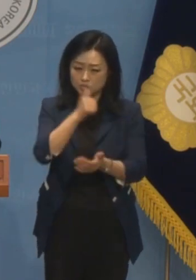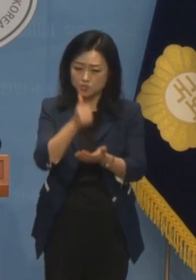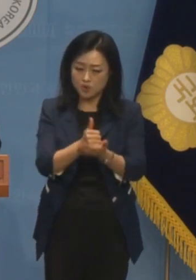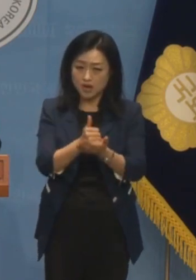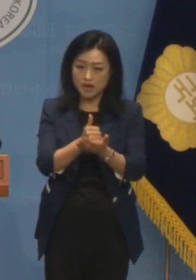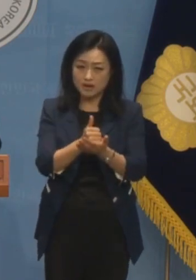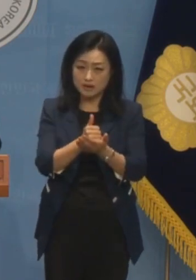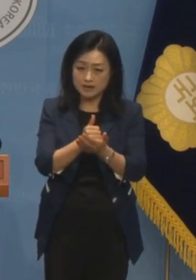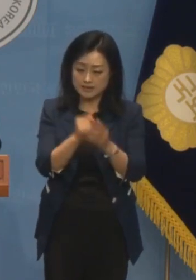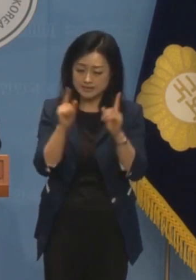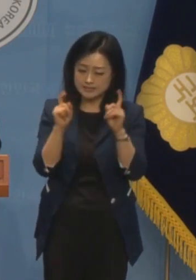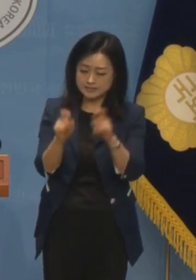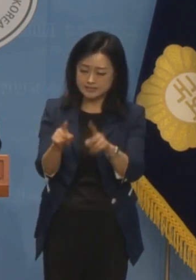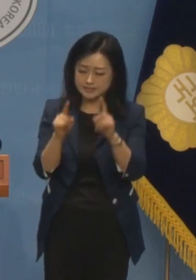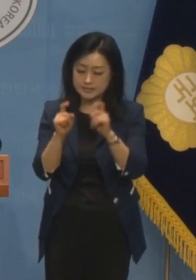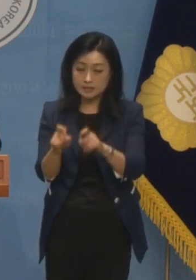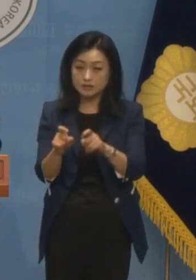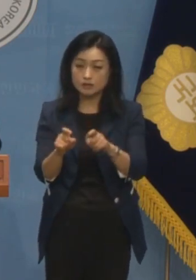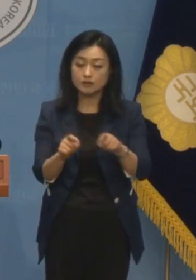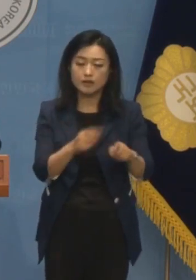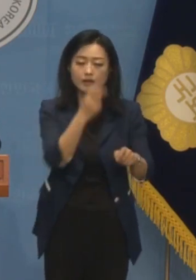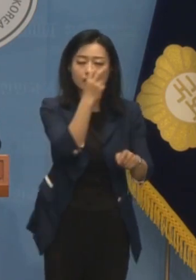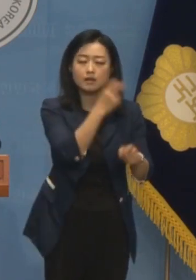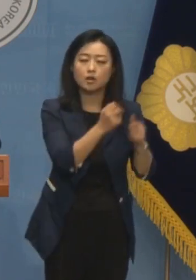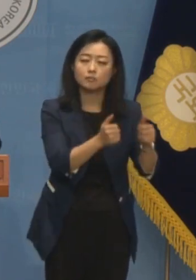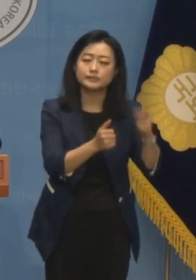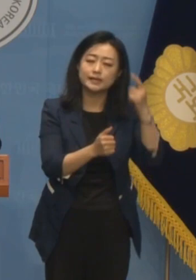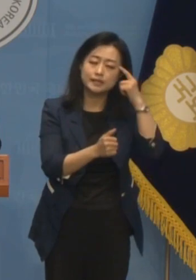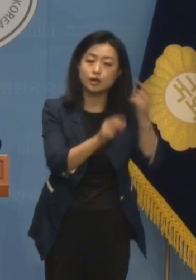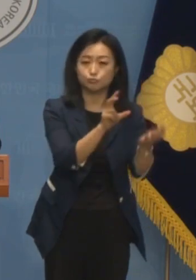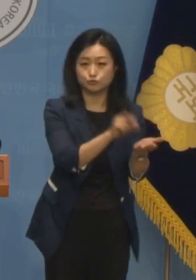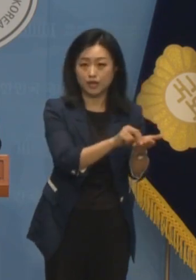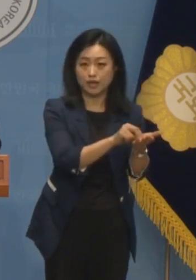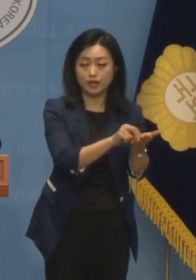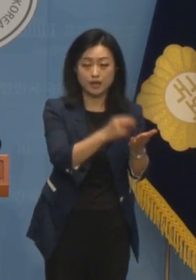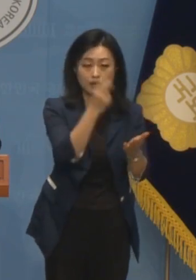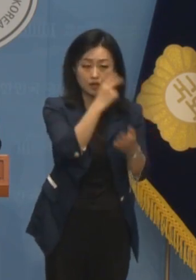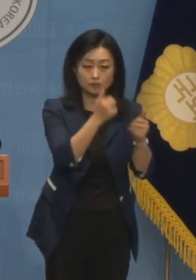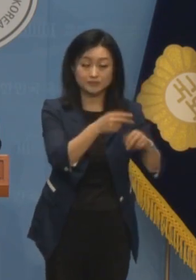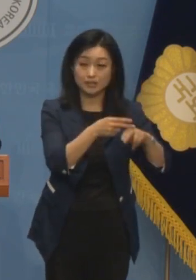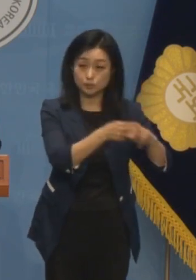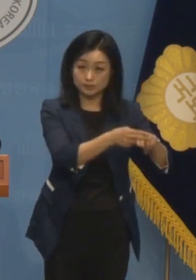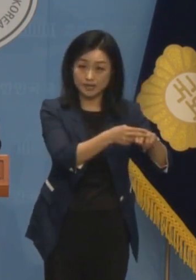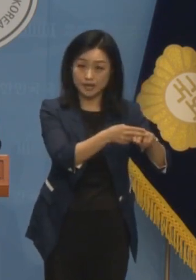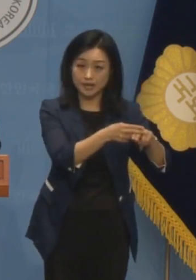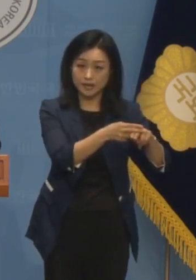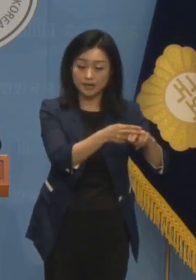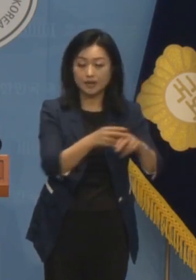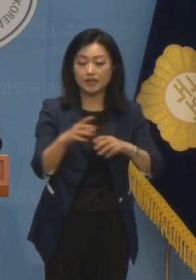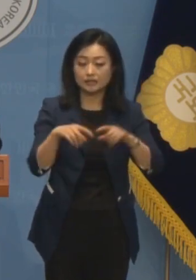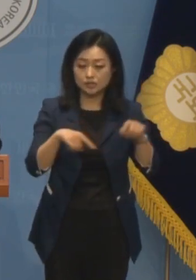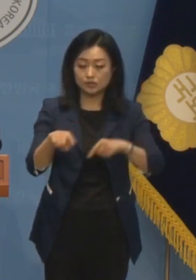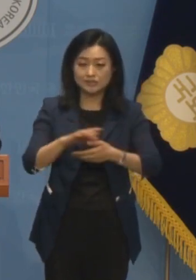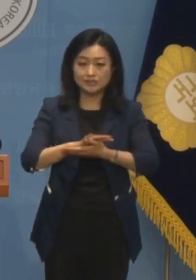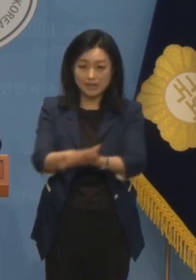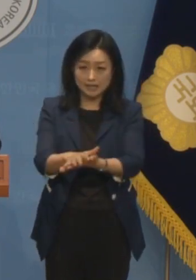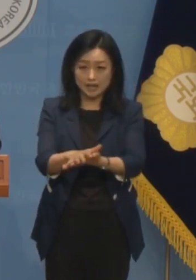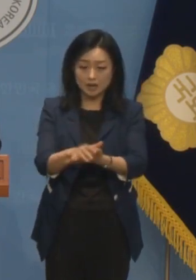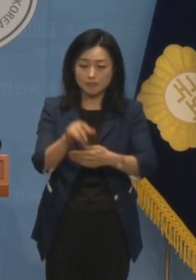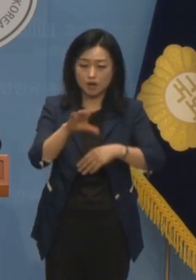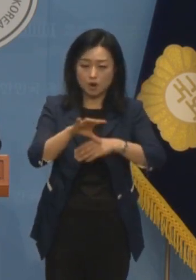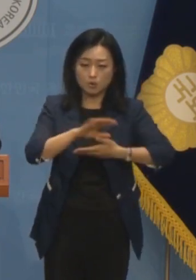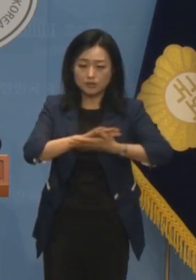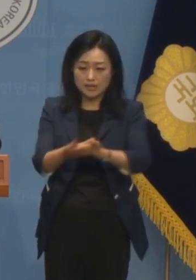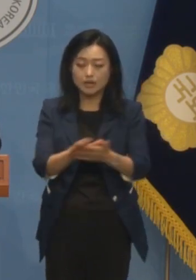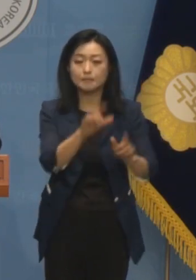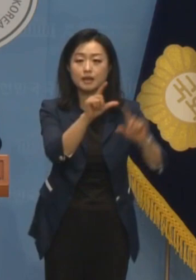몰고 있는 검찰 편의주의적 발상이자 검찰 독재의 정치 탄압, 언론 탄압의 전형적